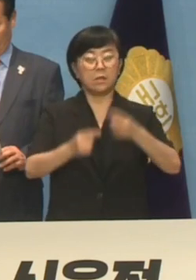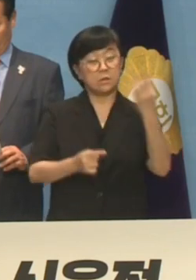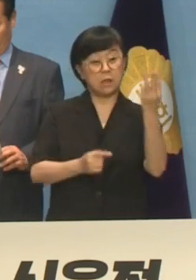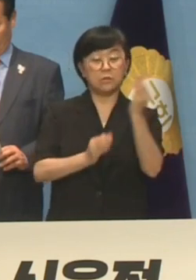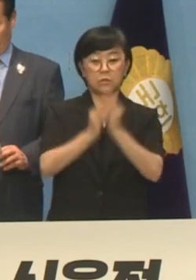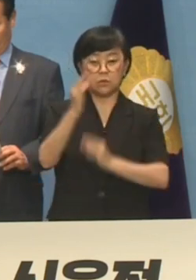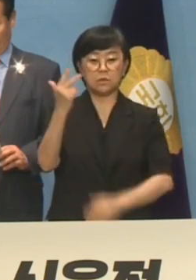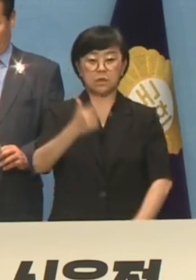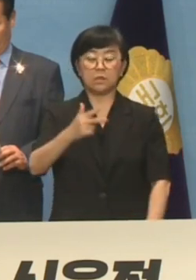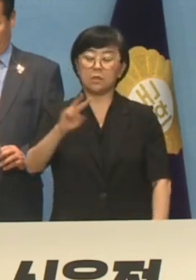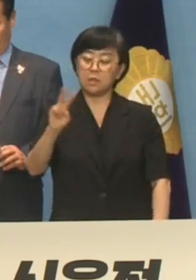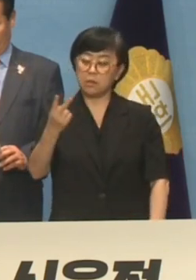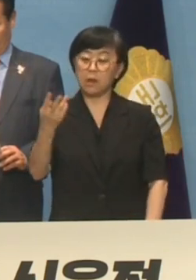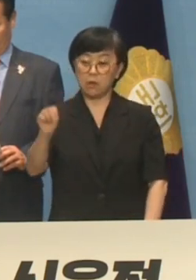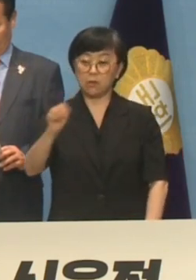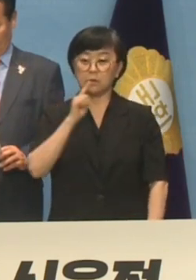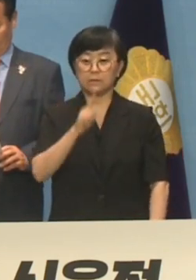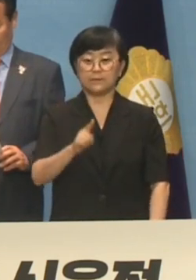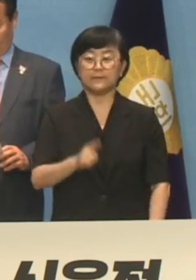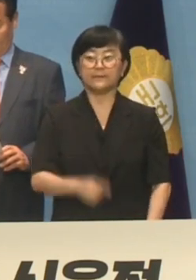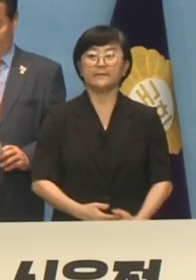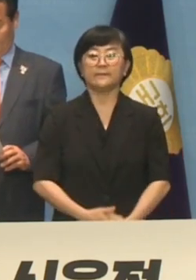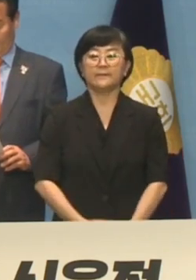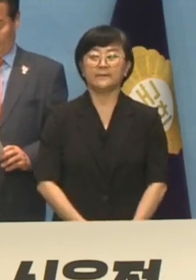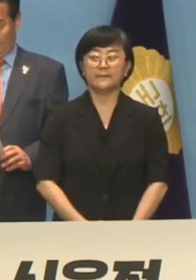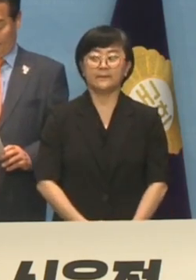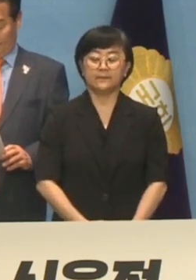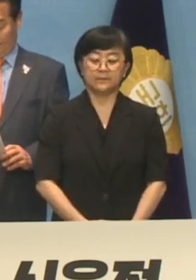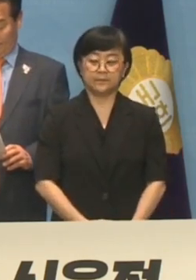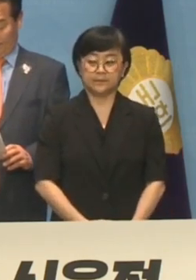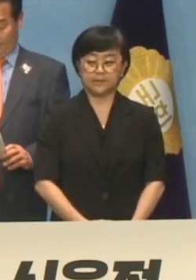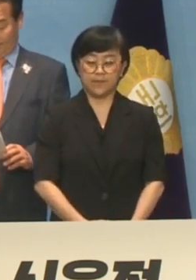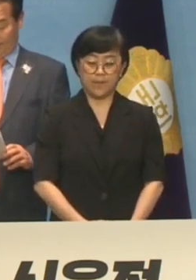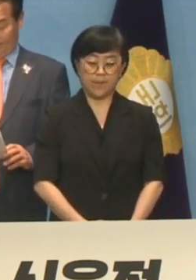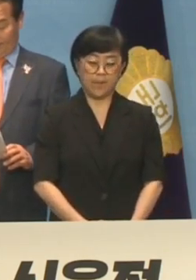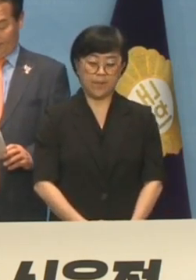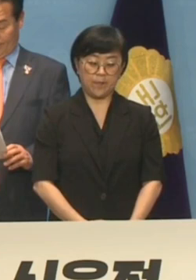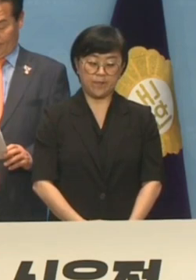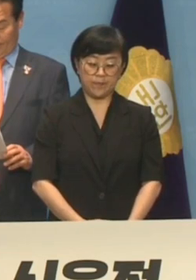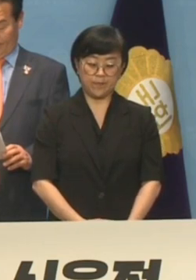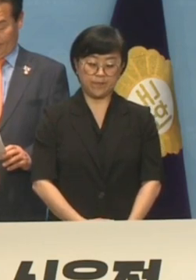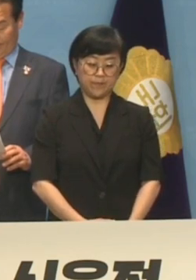3조 7,200억 원에 이른다는 것입니다.